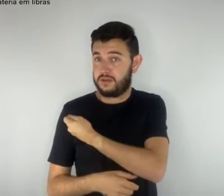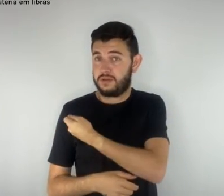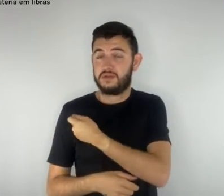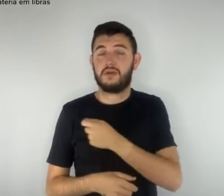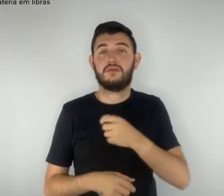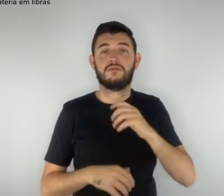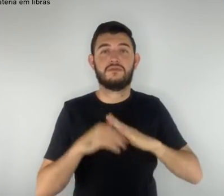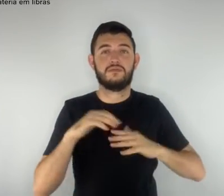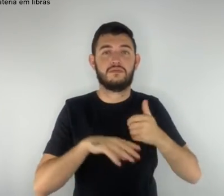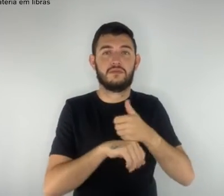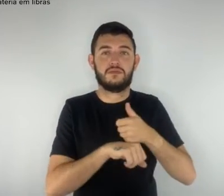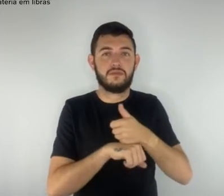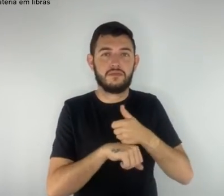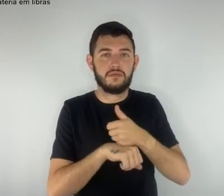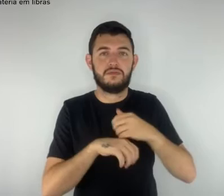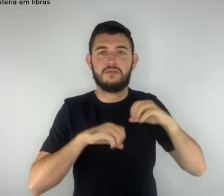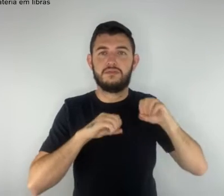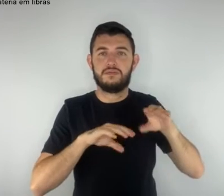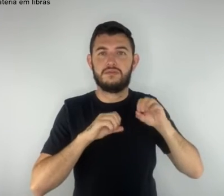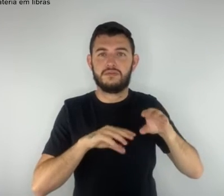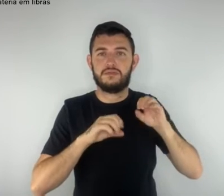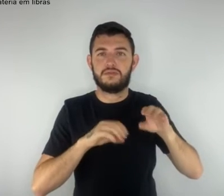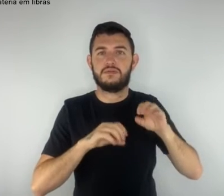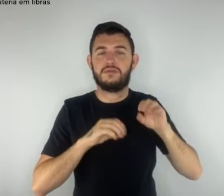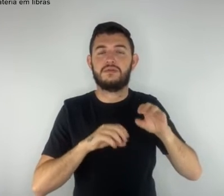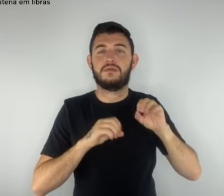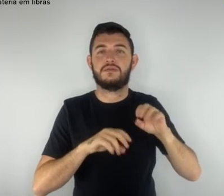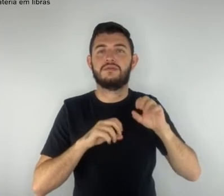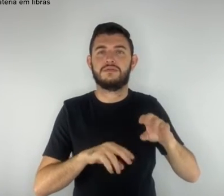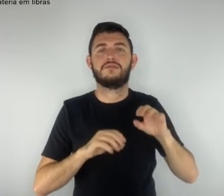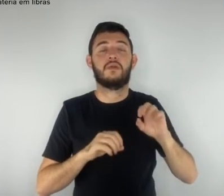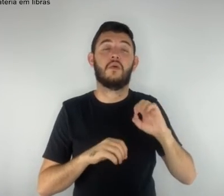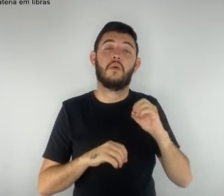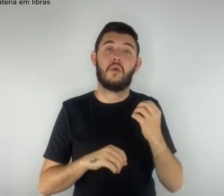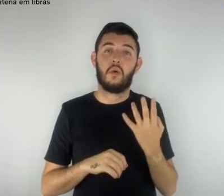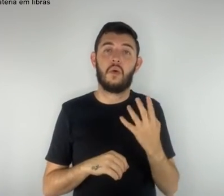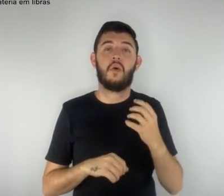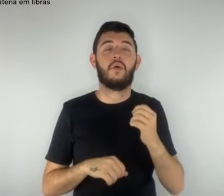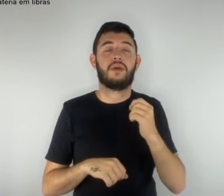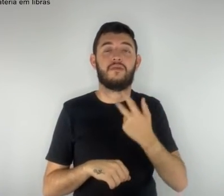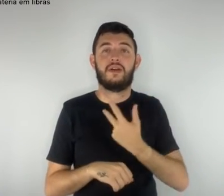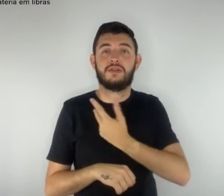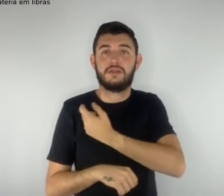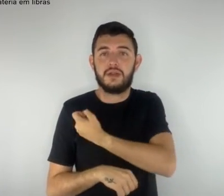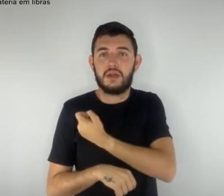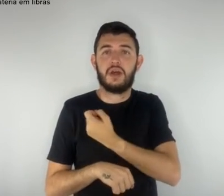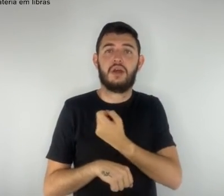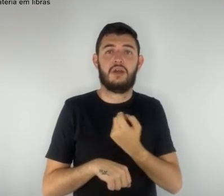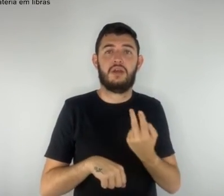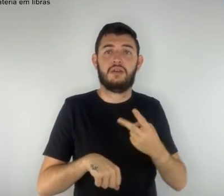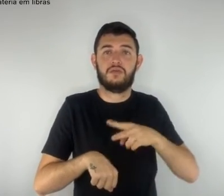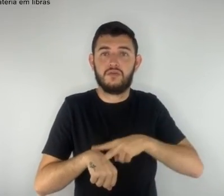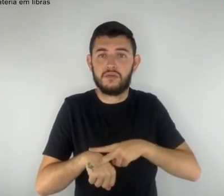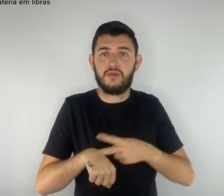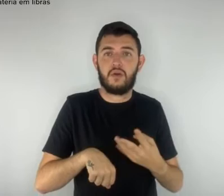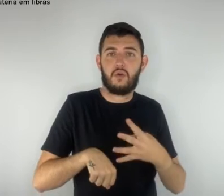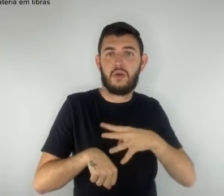segunda dose de reforço ou quarta dose já está disponível para pessoas com mais de 50 anos, e